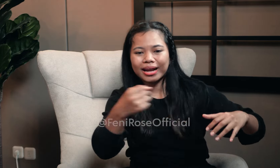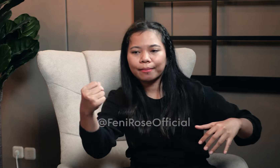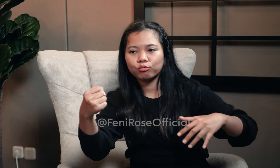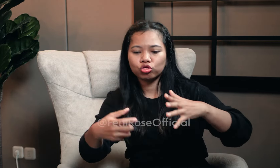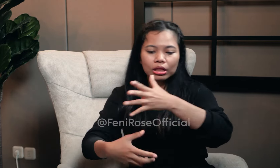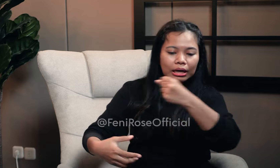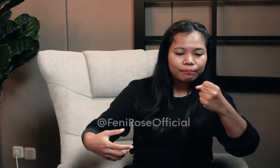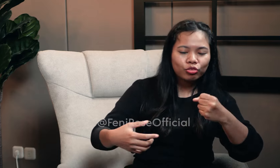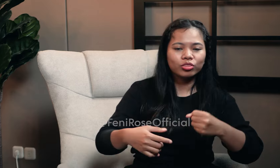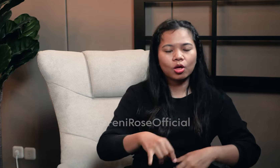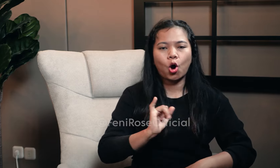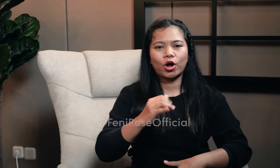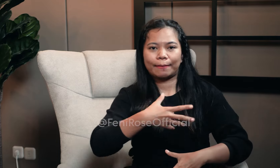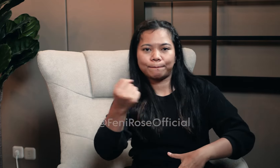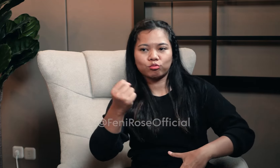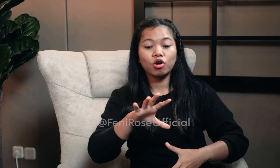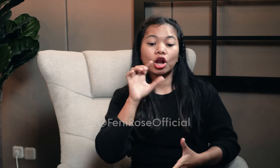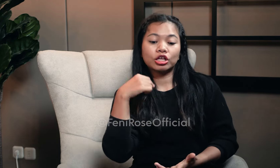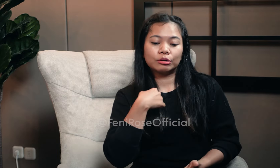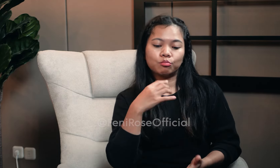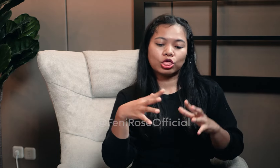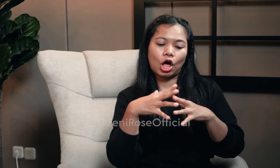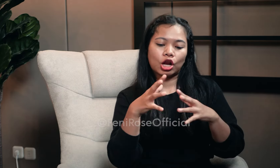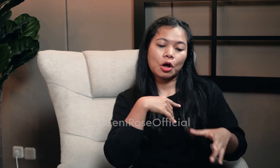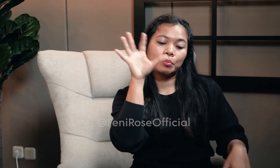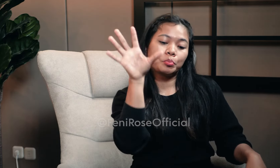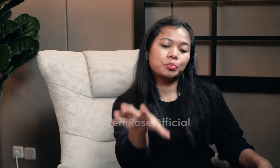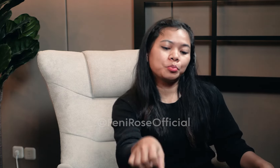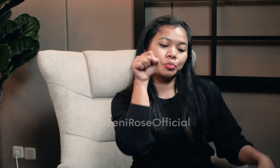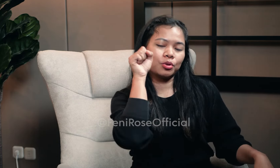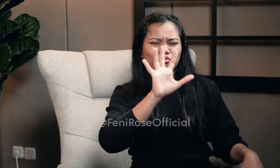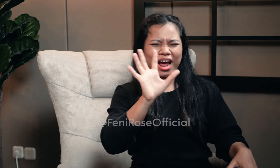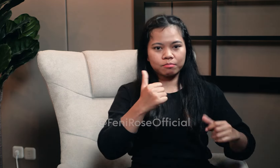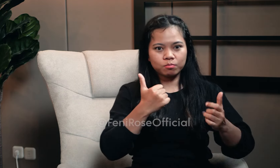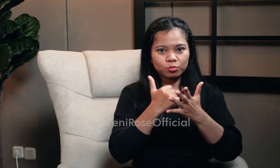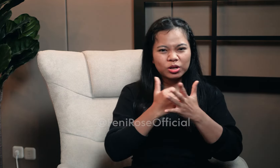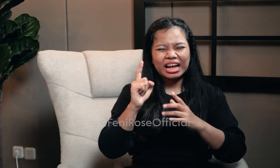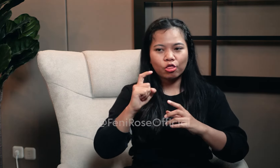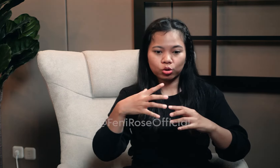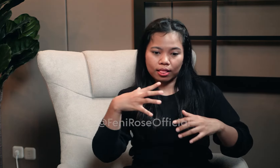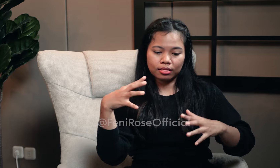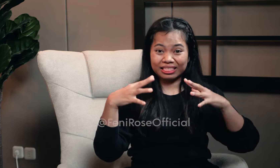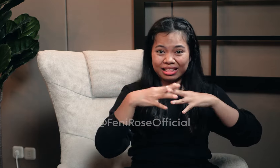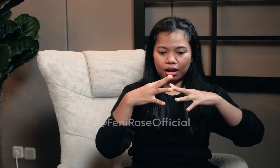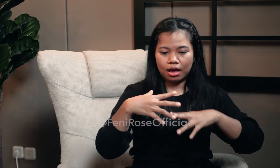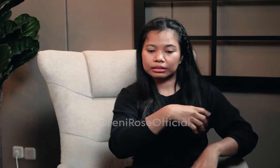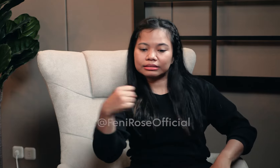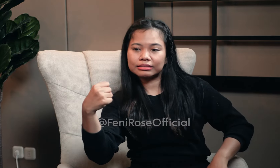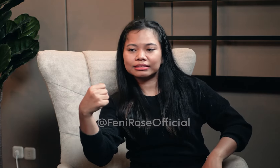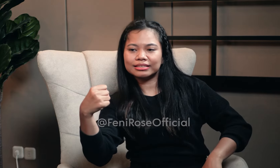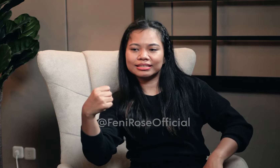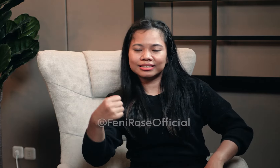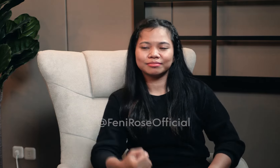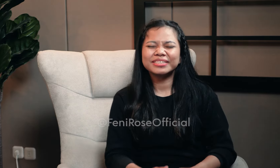tapi merebut lahan gitu kan Oh artinya lahan atau tanah itu direbut Bukan tapi tergantung konsepnya kayak gitu